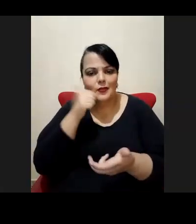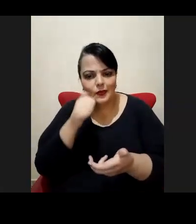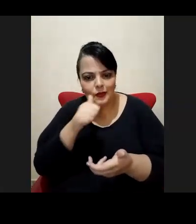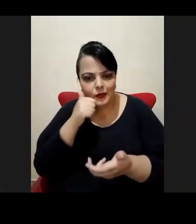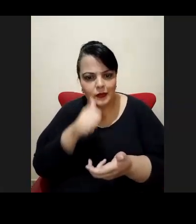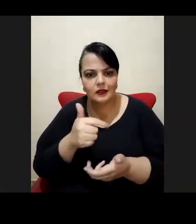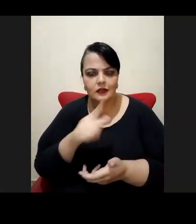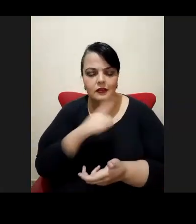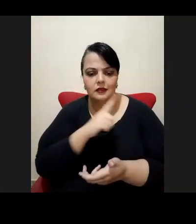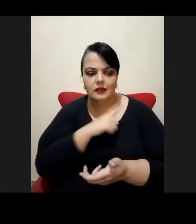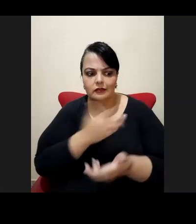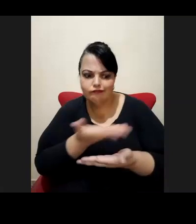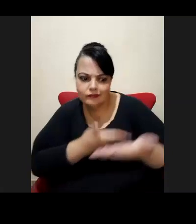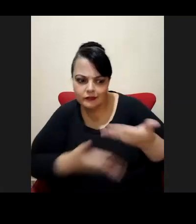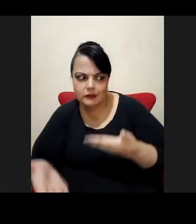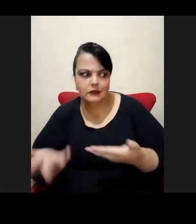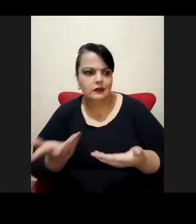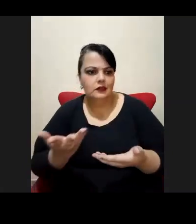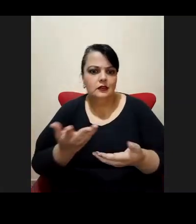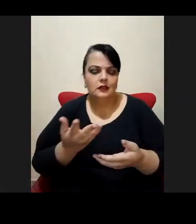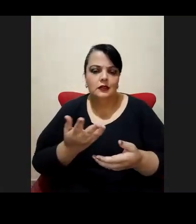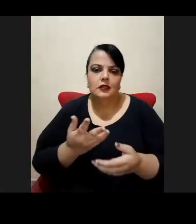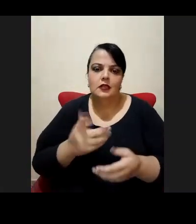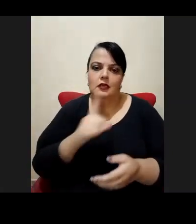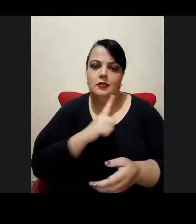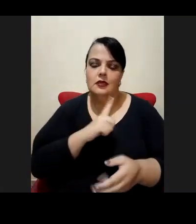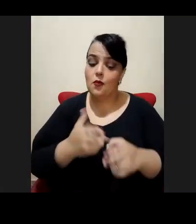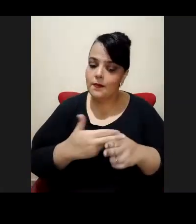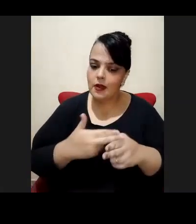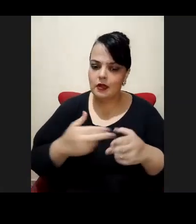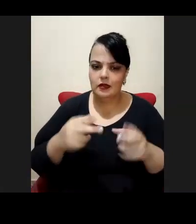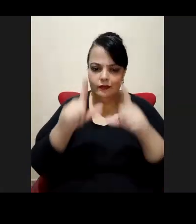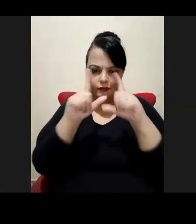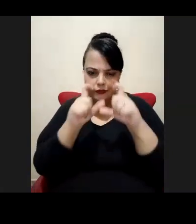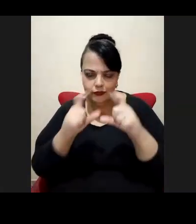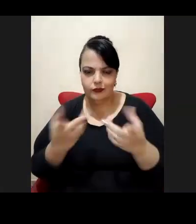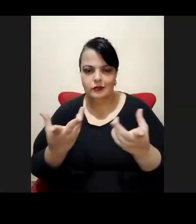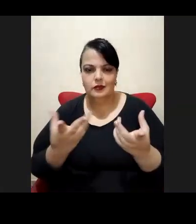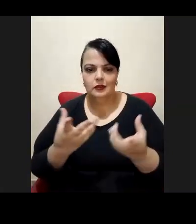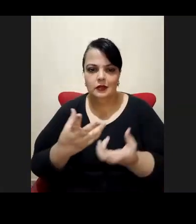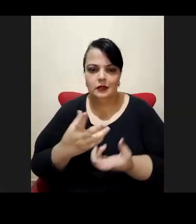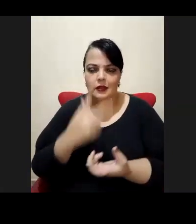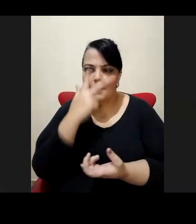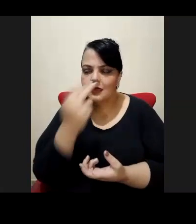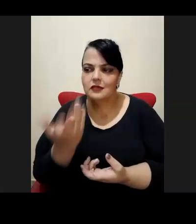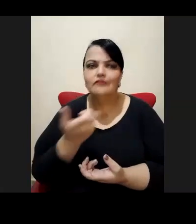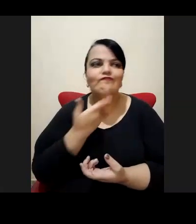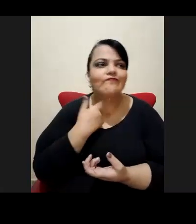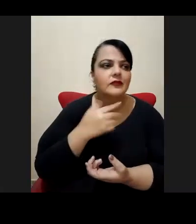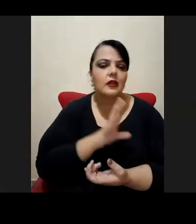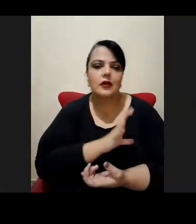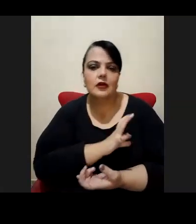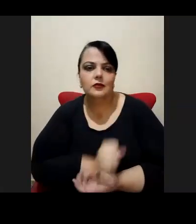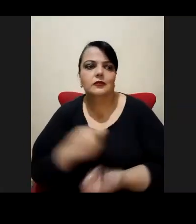acabam compartilhando na medida em que precisam ser amadas de alguma forma, ainda que seja por um